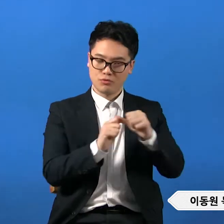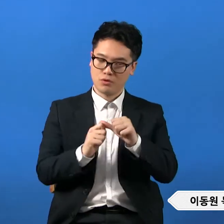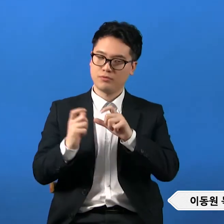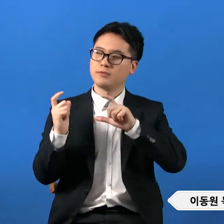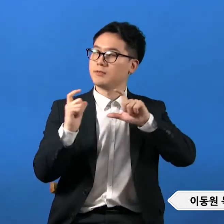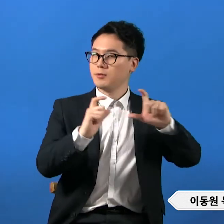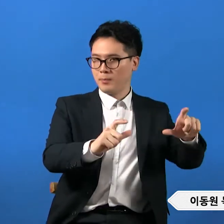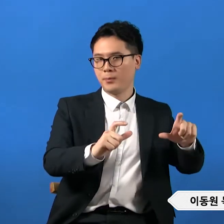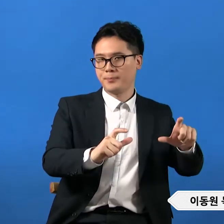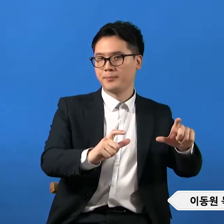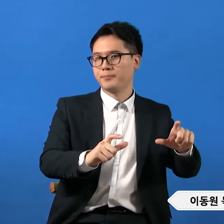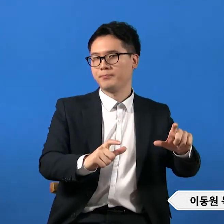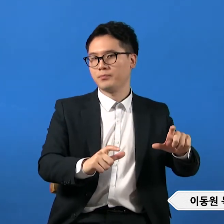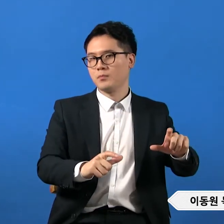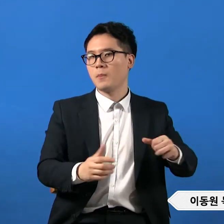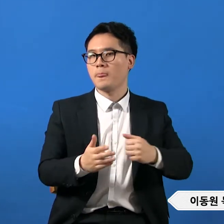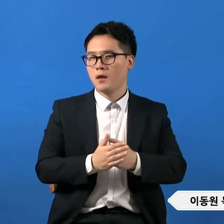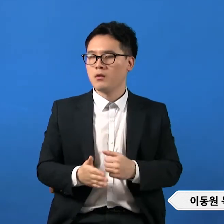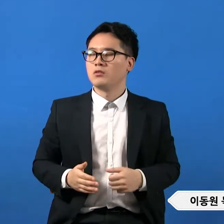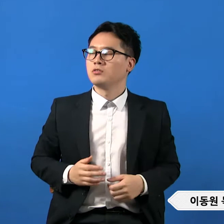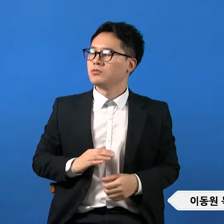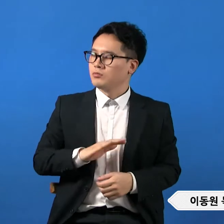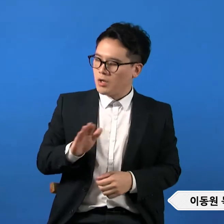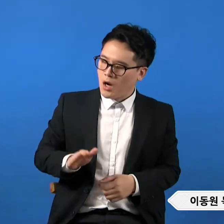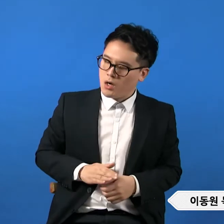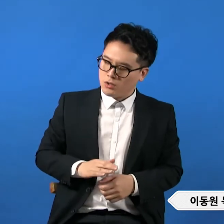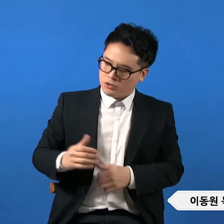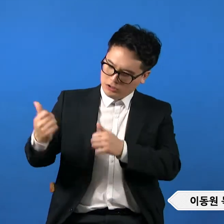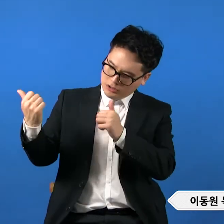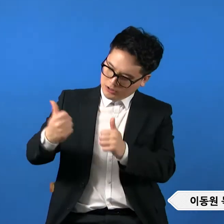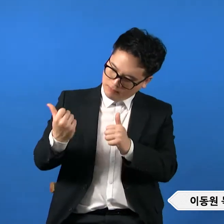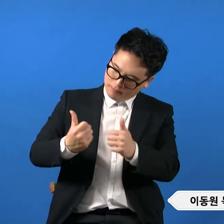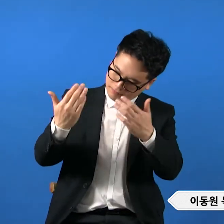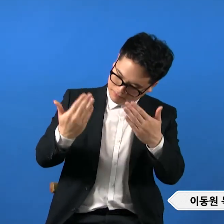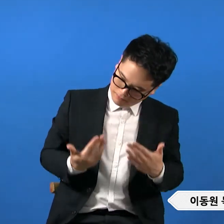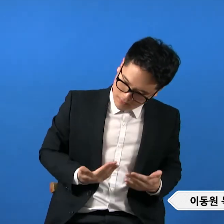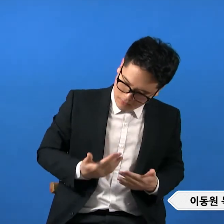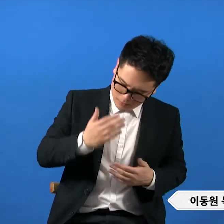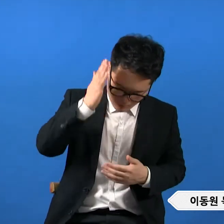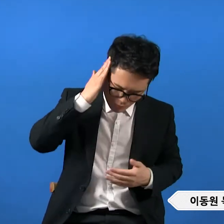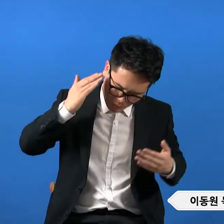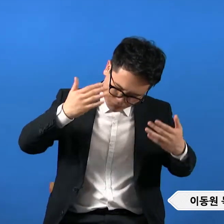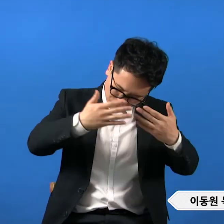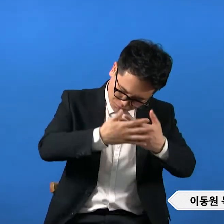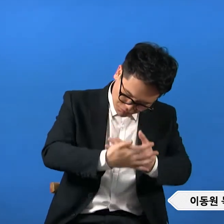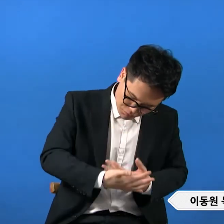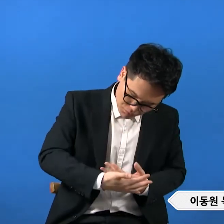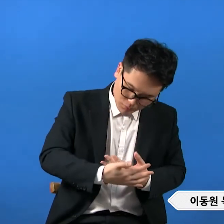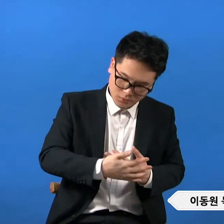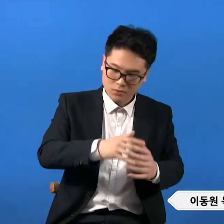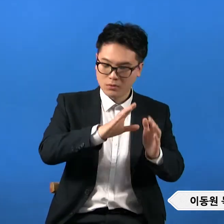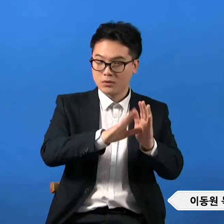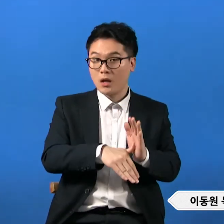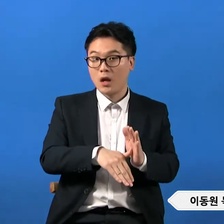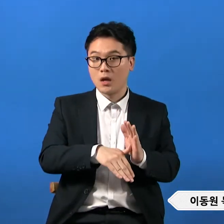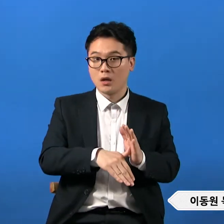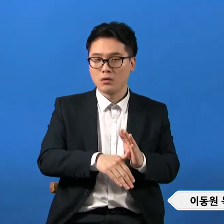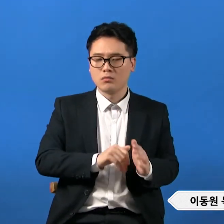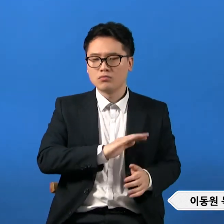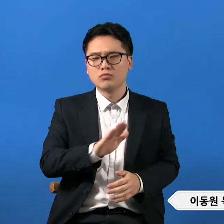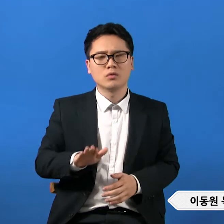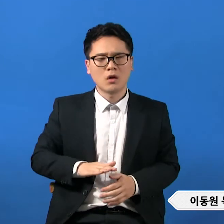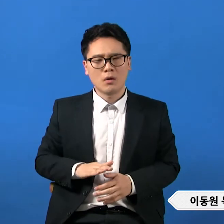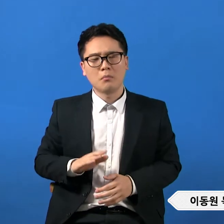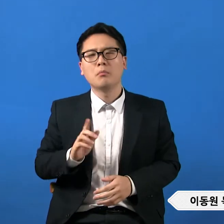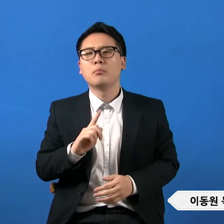그러므로 우리가 진노의 밤을 지날 때 우리가 할 일, 혹시 이 진노를 초래한 우리의 범죄는